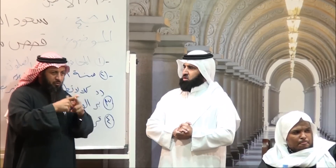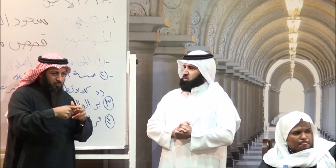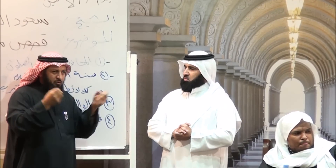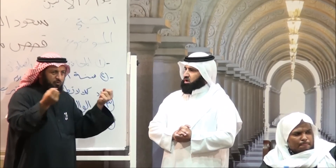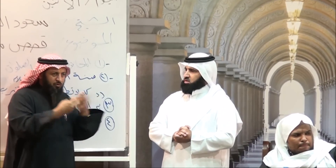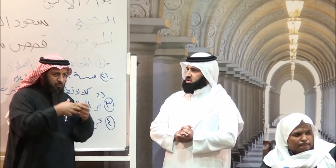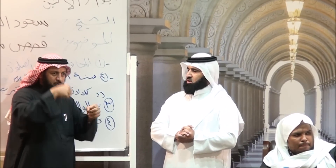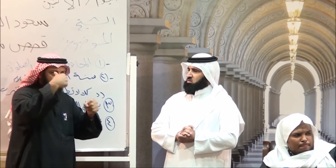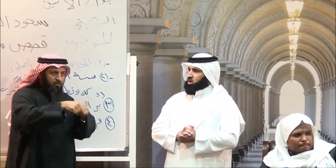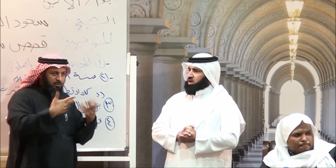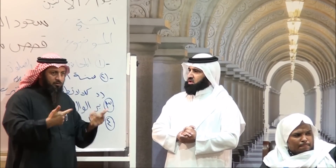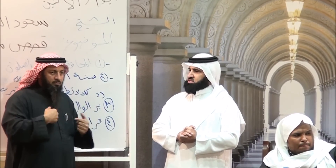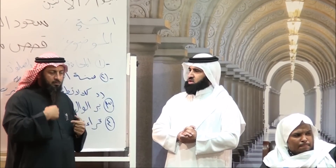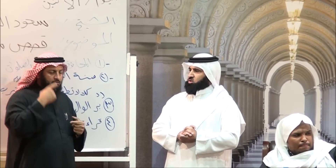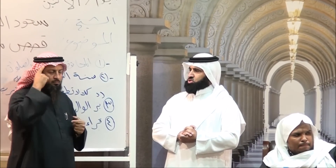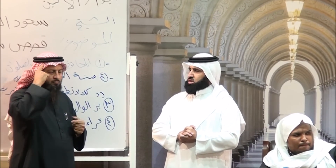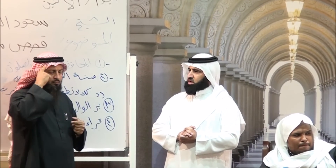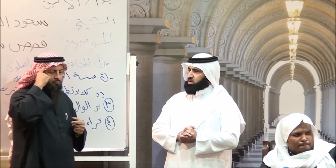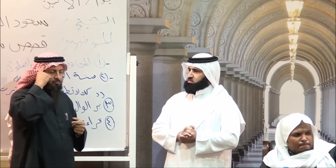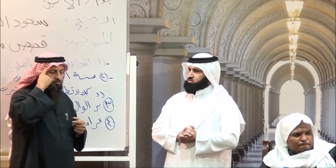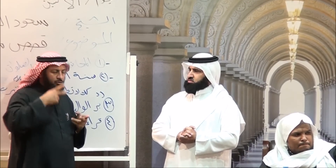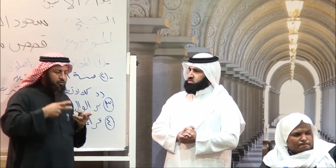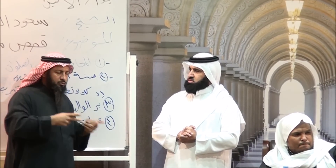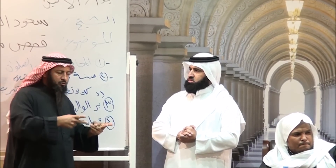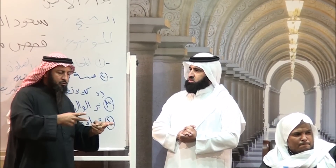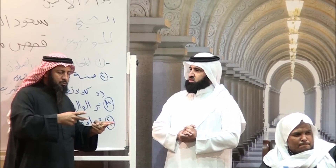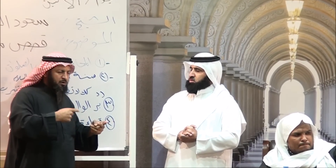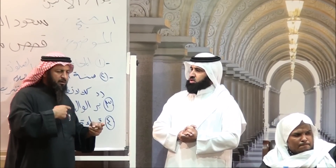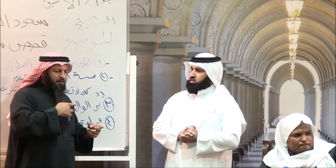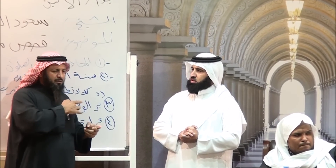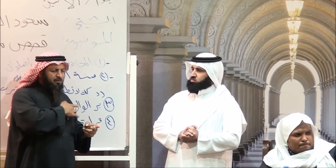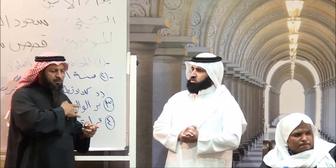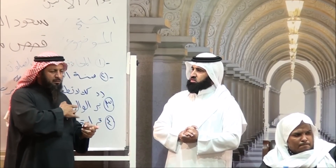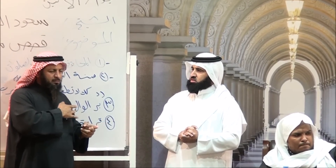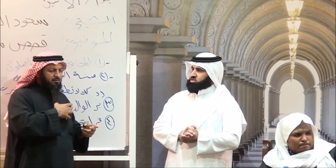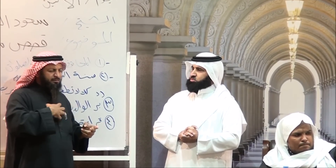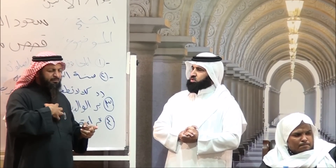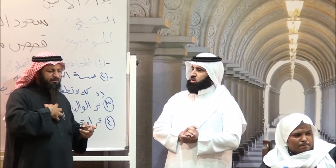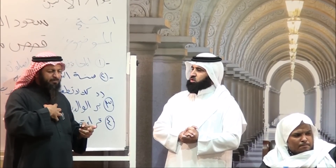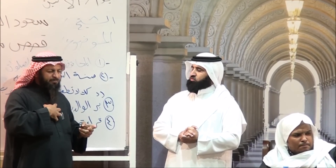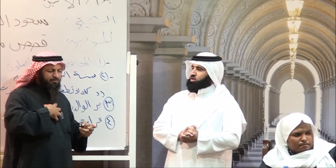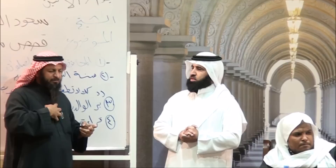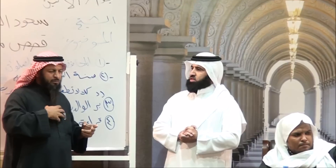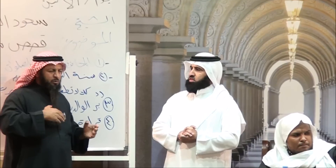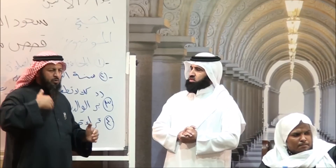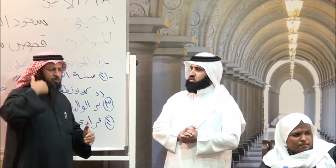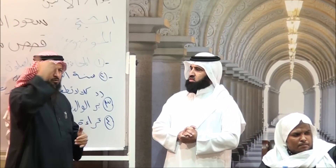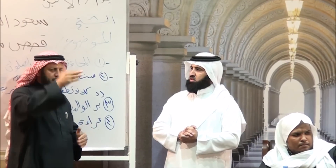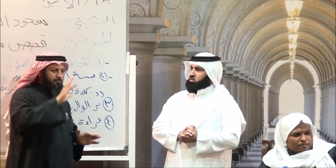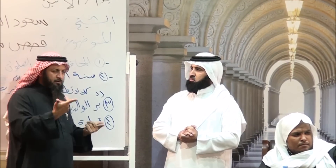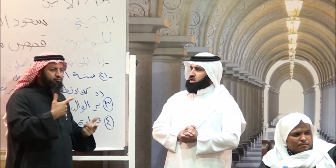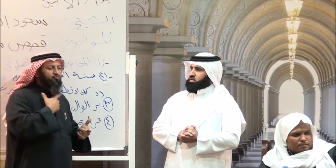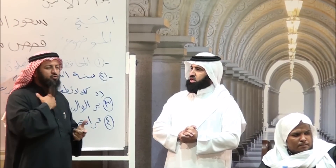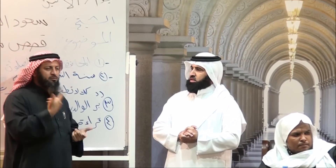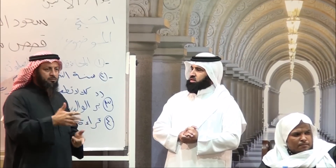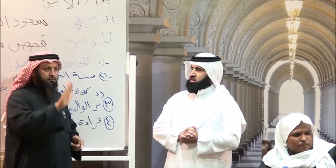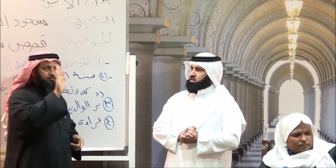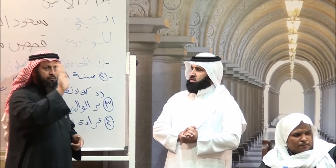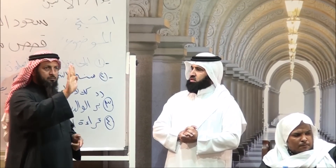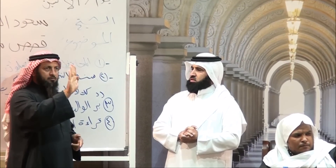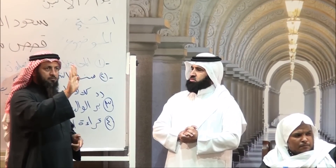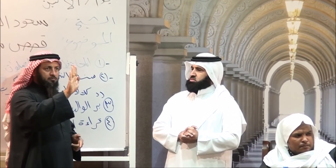او غاز او عاكسه او شراب، بعدين انا تحس بقلبك فيه ضيقه،